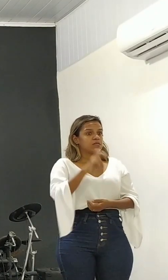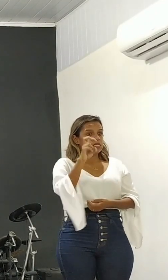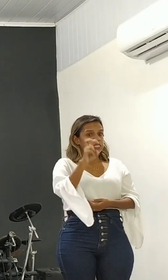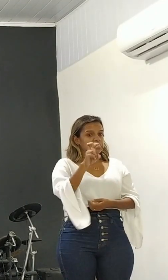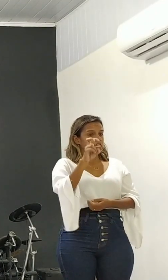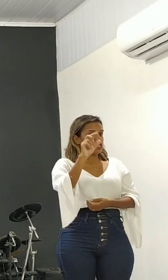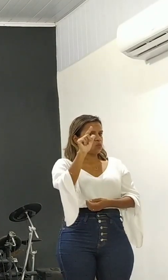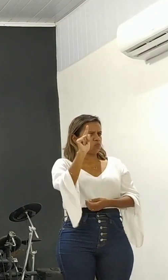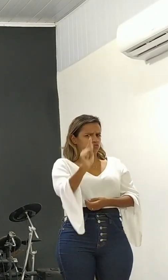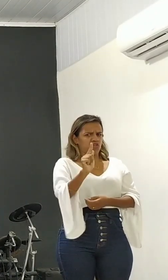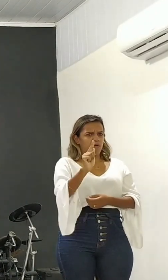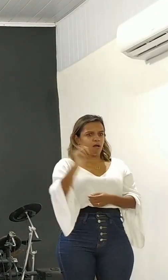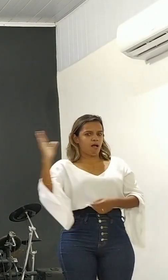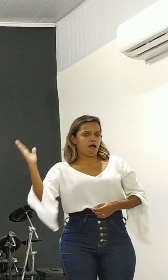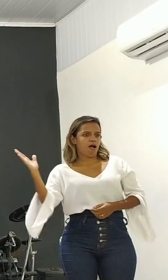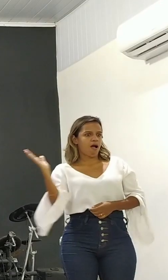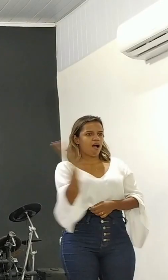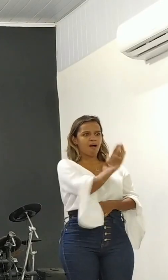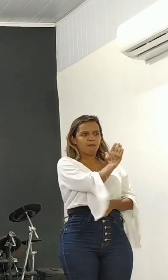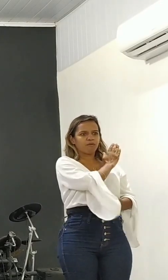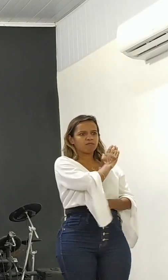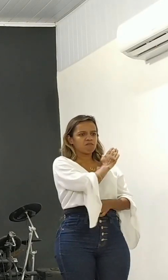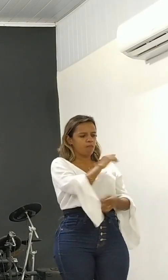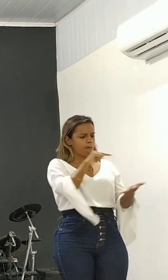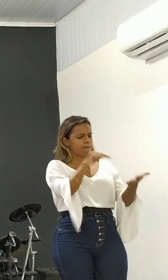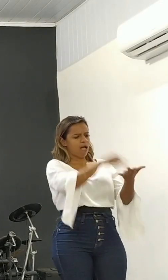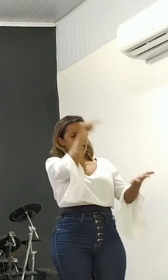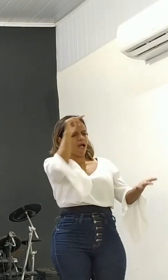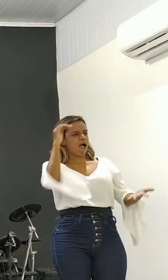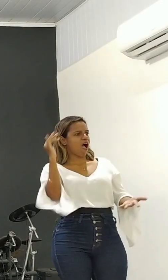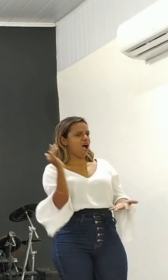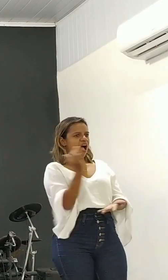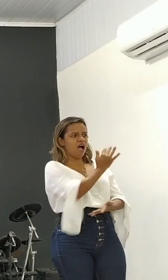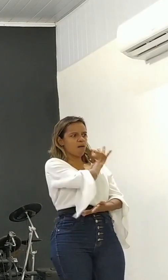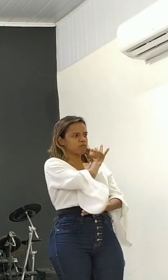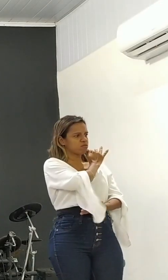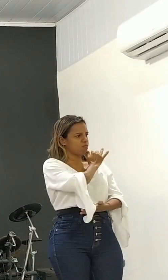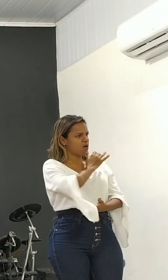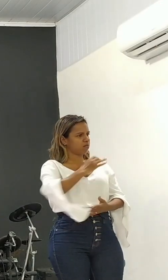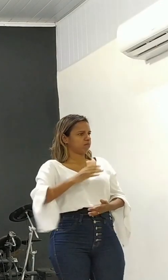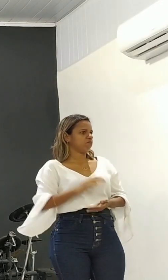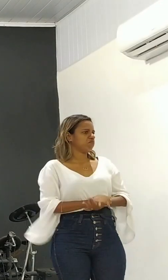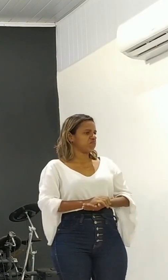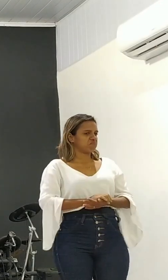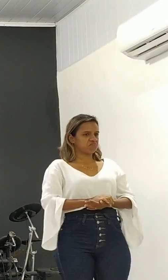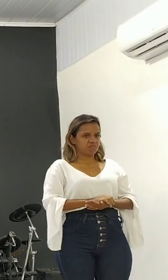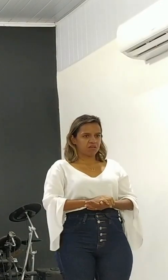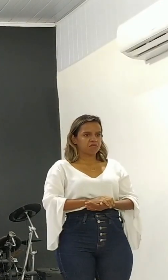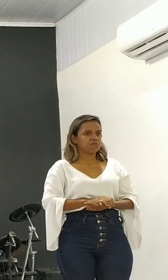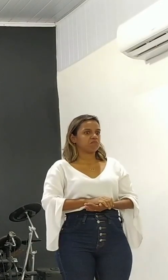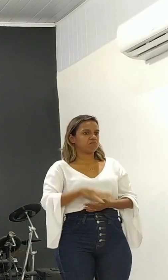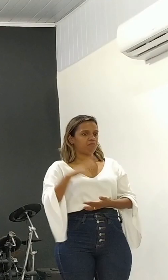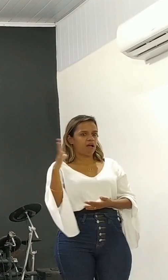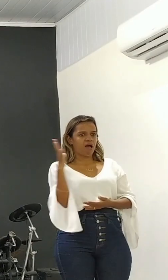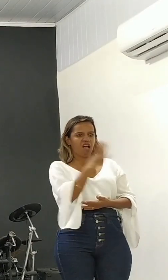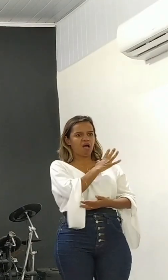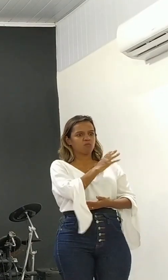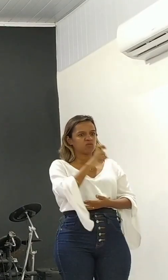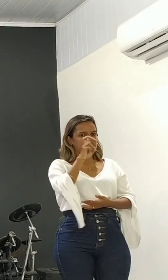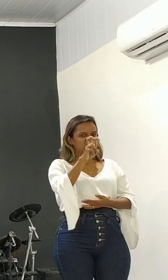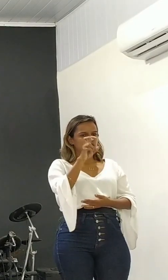5G, botou a mão, o negócio já vai. Uma conexão jamais vista,